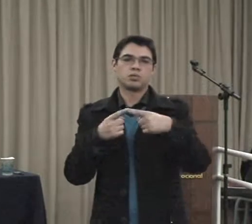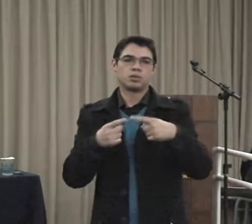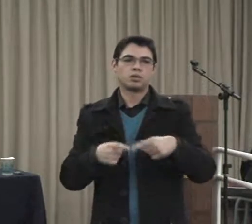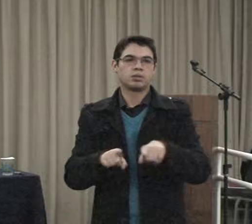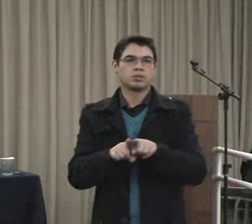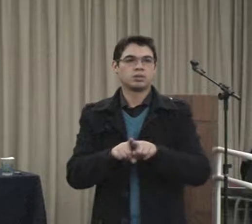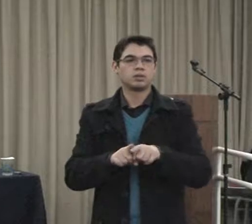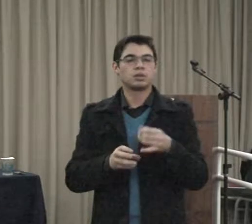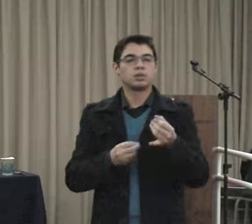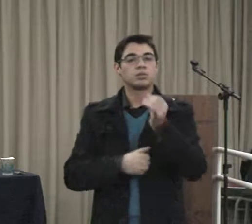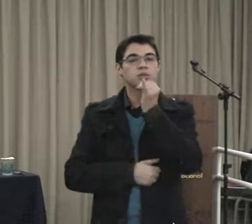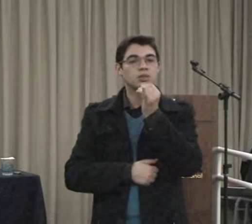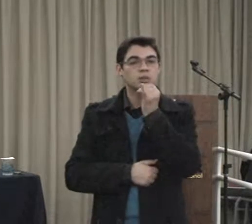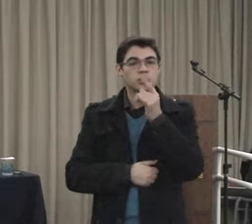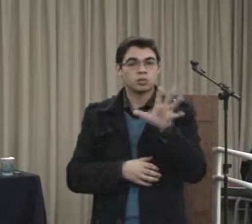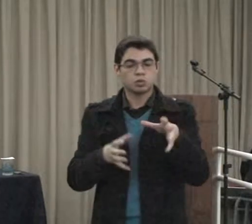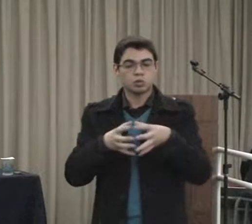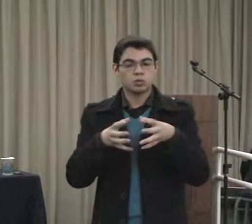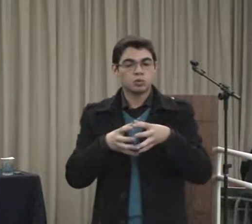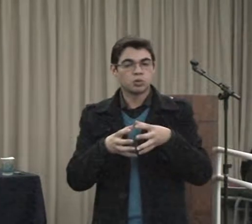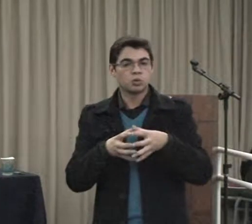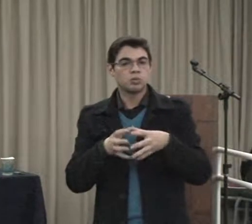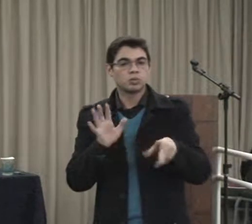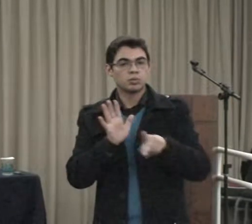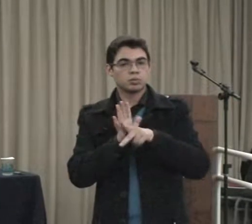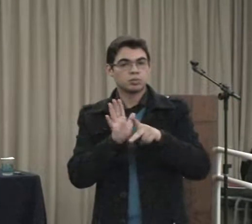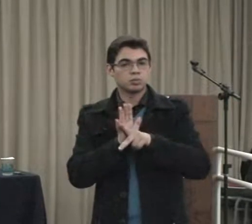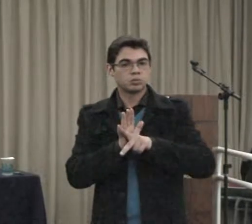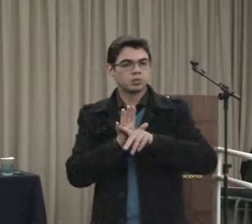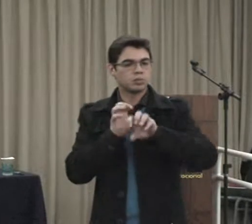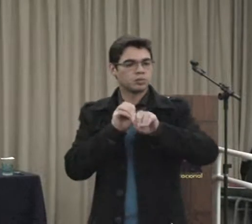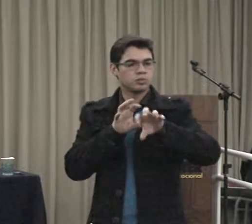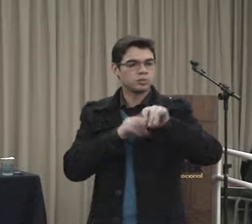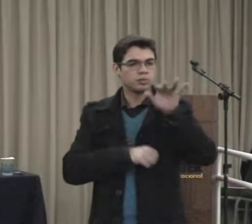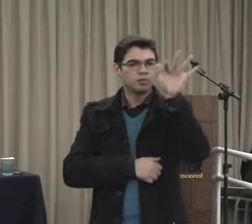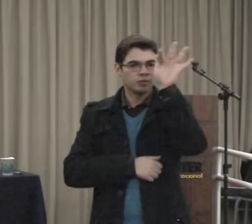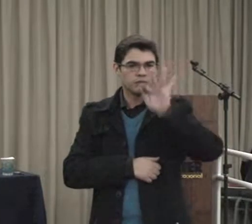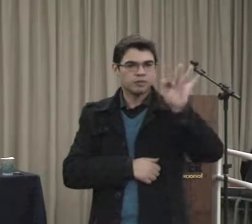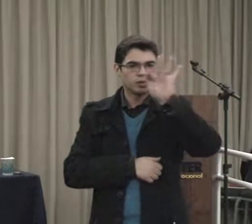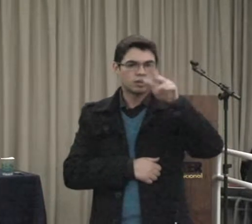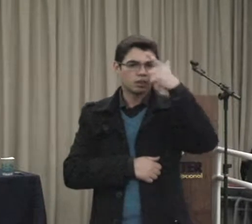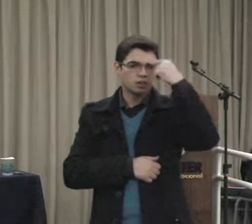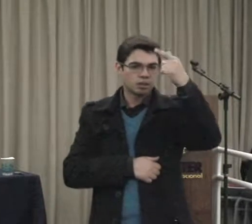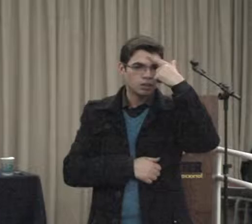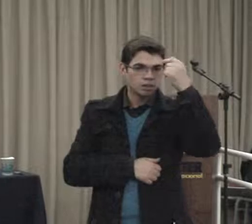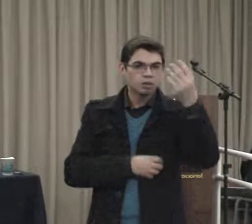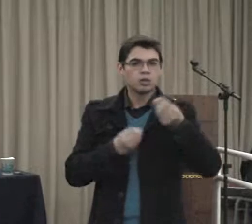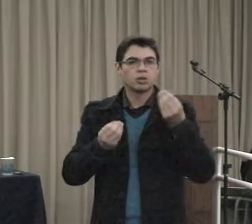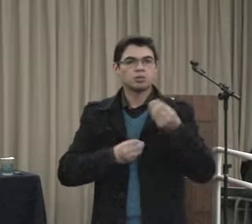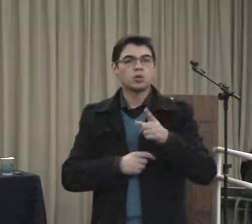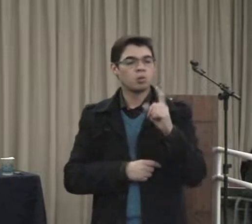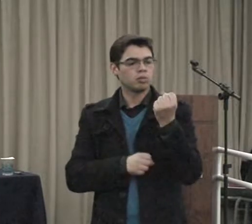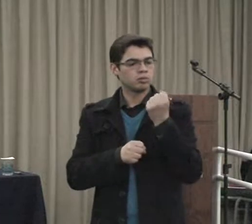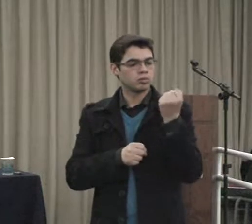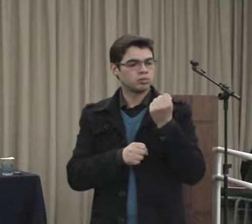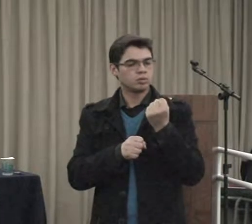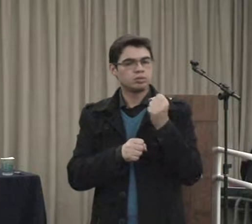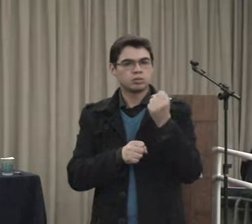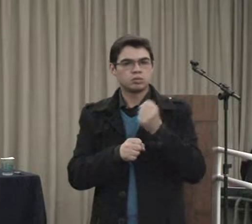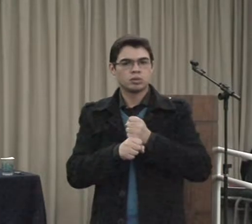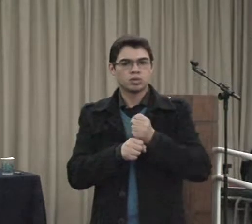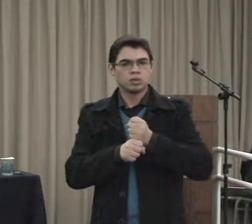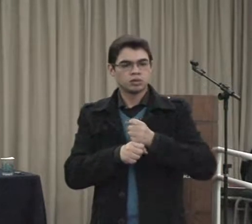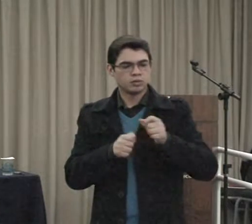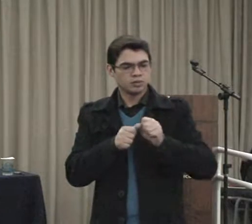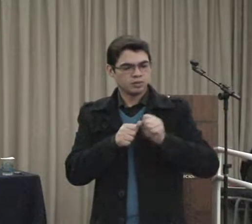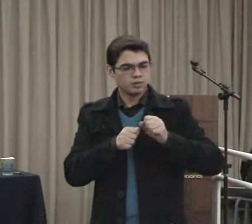Quando um grupo educacional, como a Uninter, pega e há 8 anos vem construindo